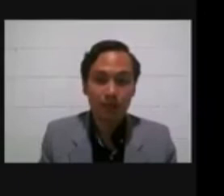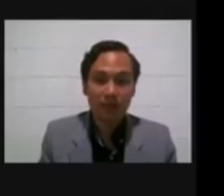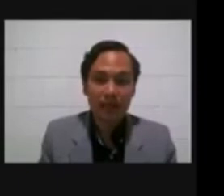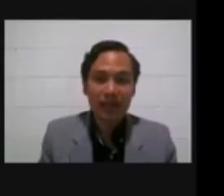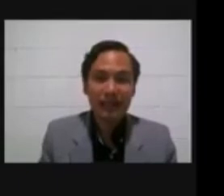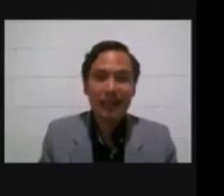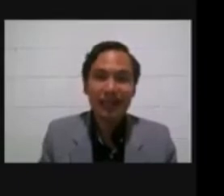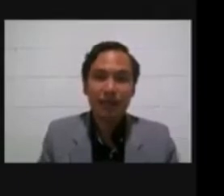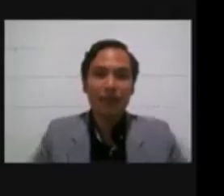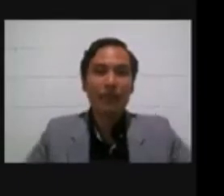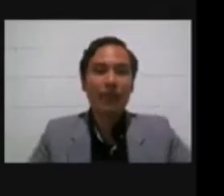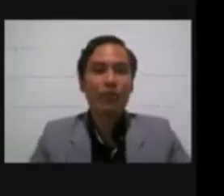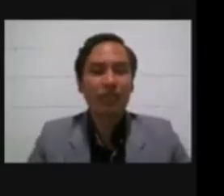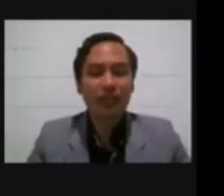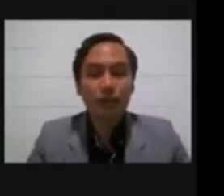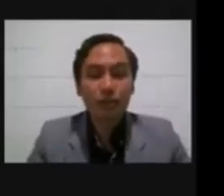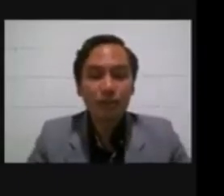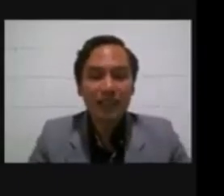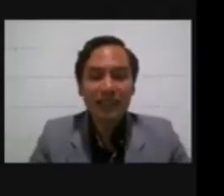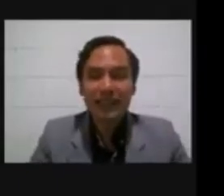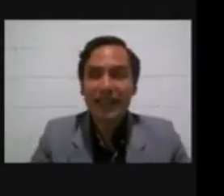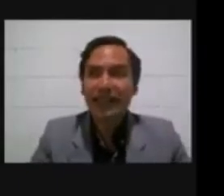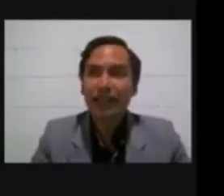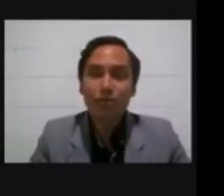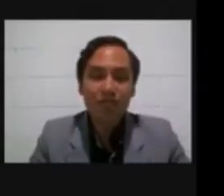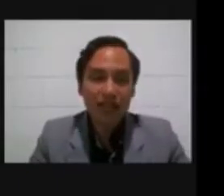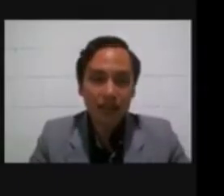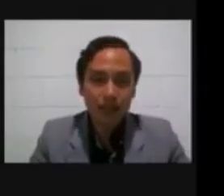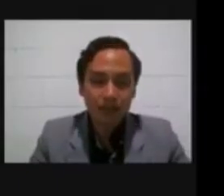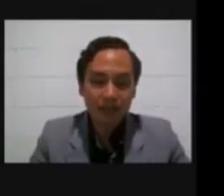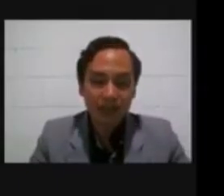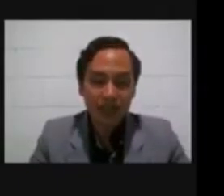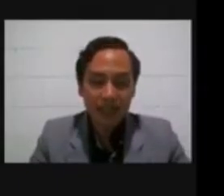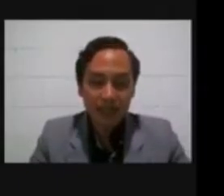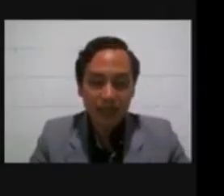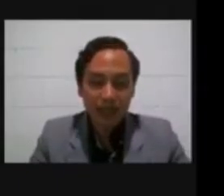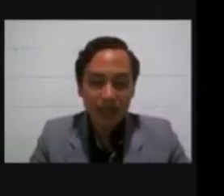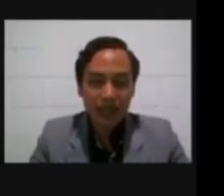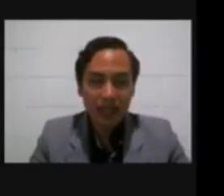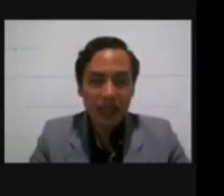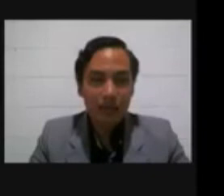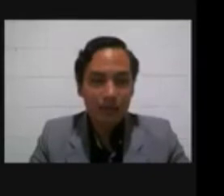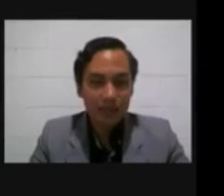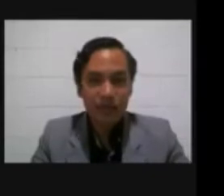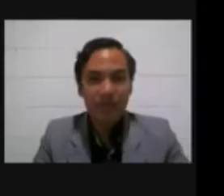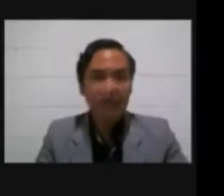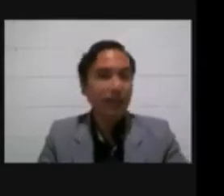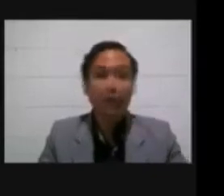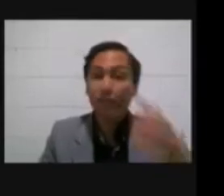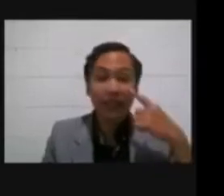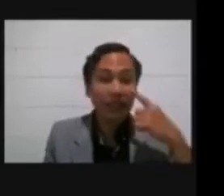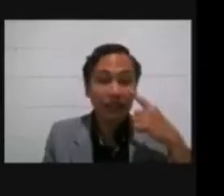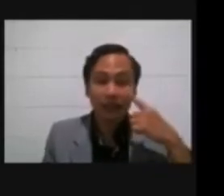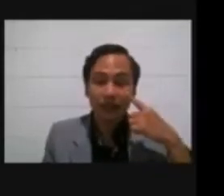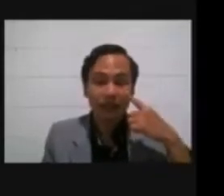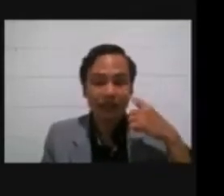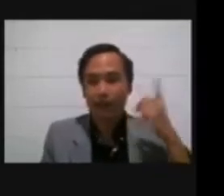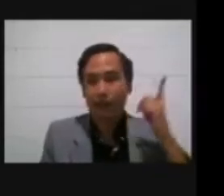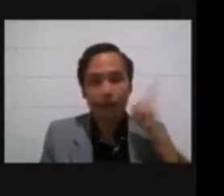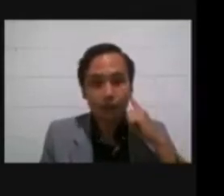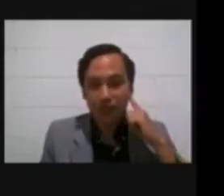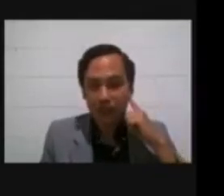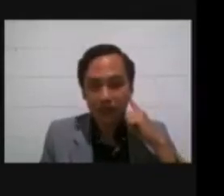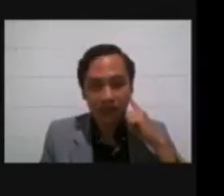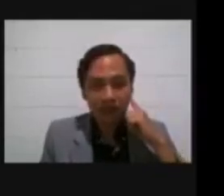8142-384, y quiero que me respondan cómo ustedes han escuchado que le llaman a las personas que no miran, que